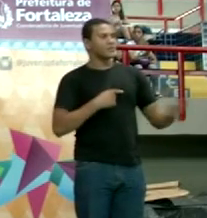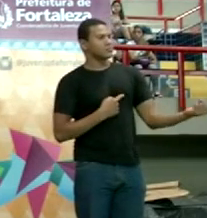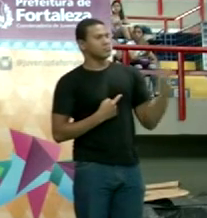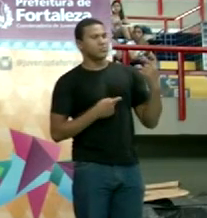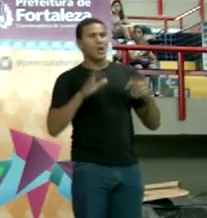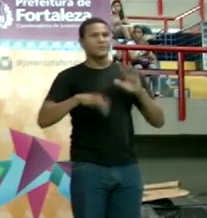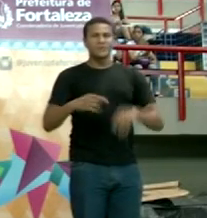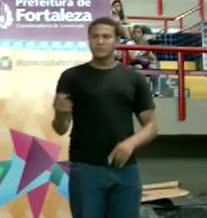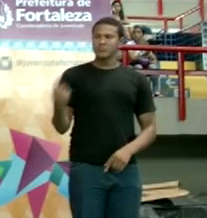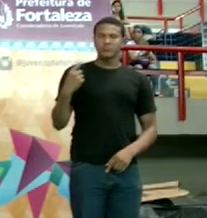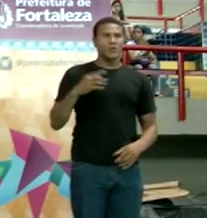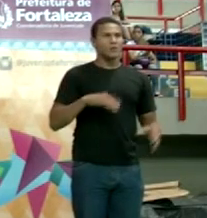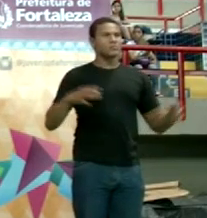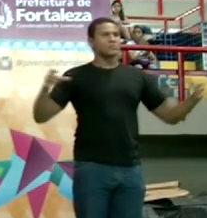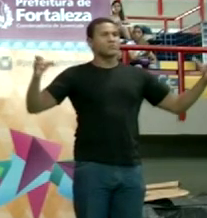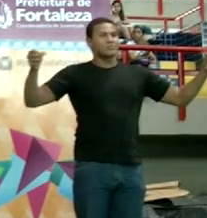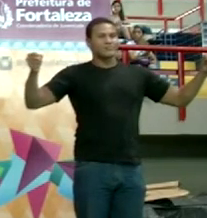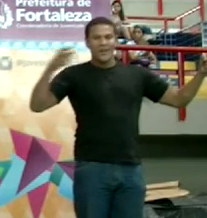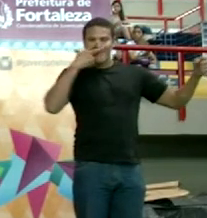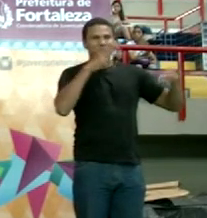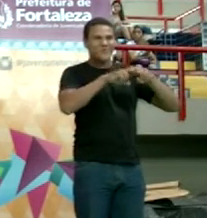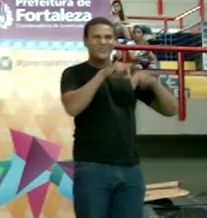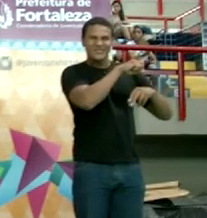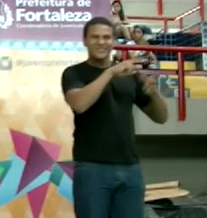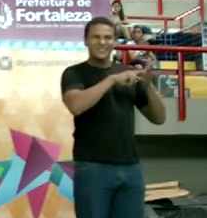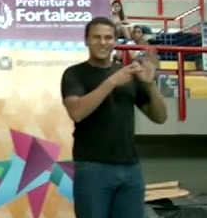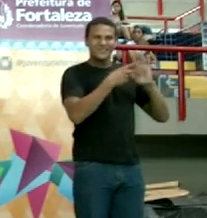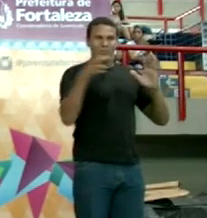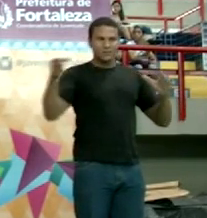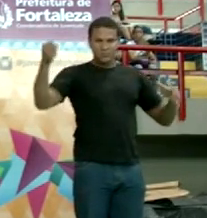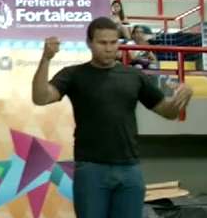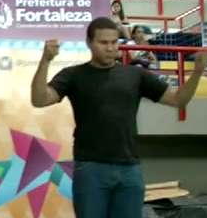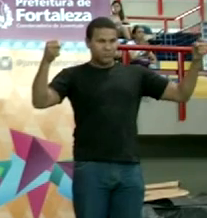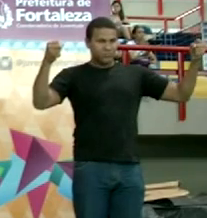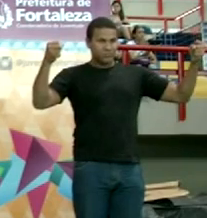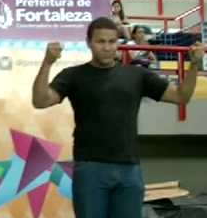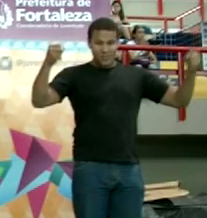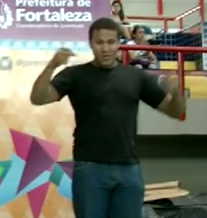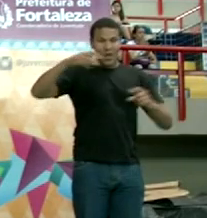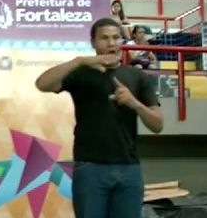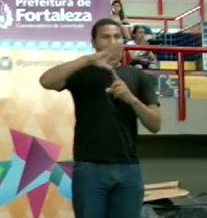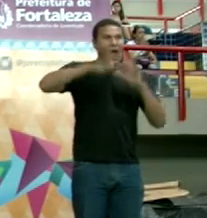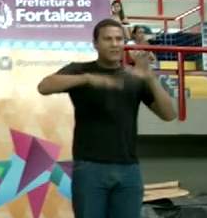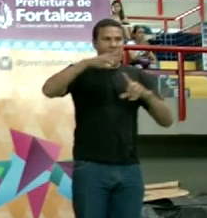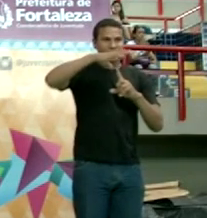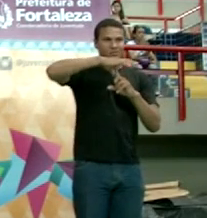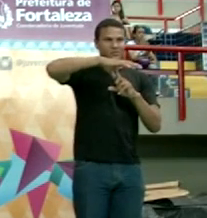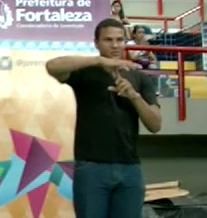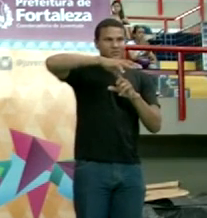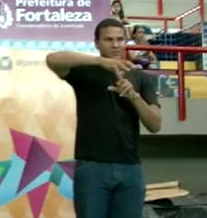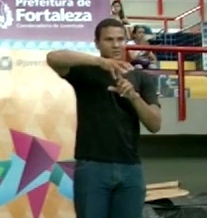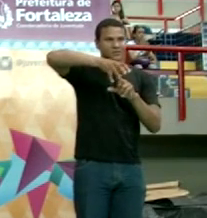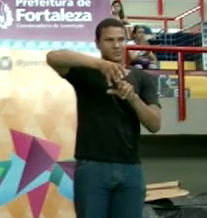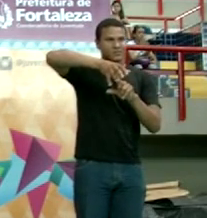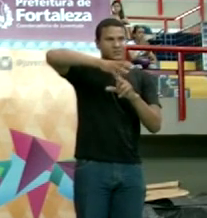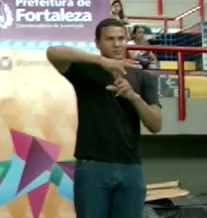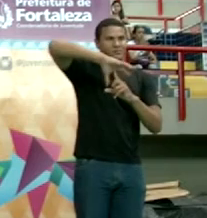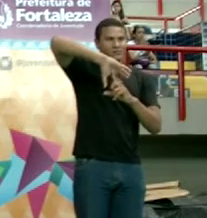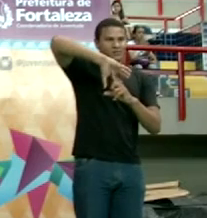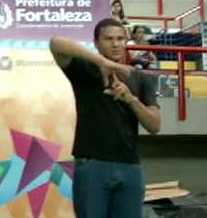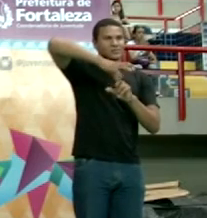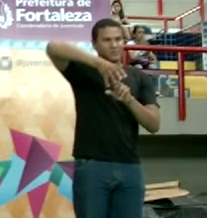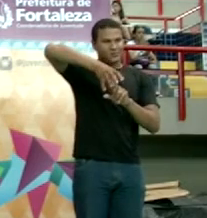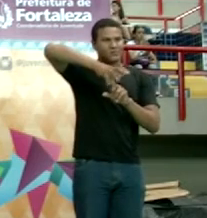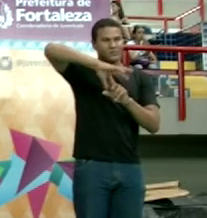né? Ó. Quando o Partido Liberal tiver o poder executivo, o Partido Conservador vai ter o legislativo e